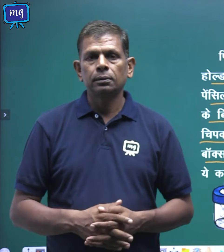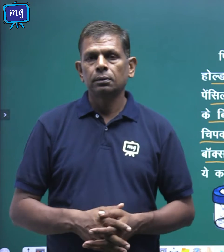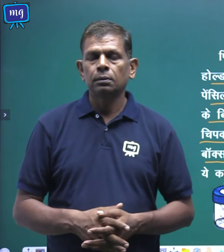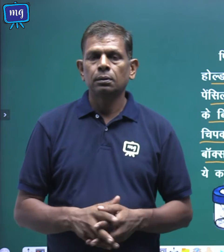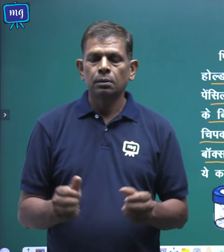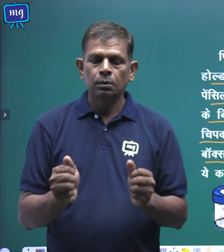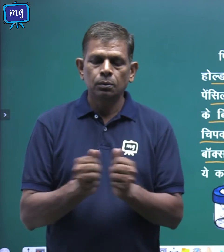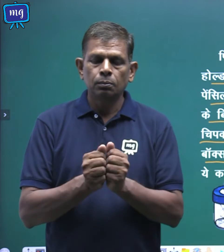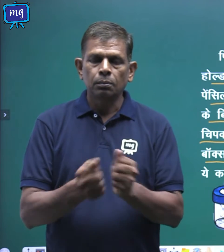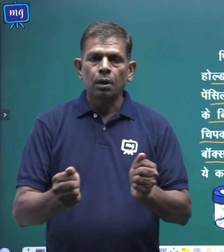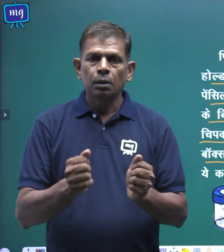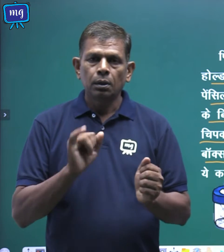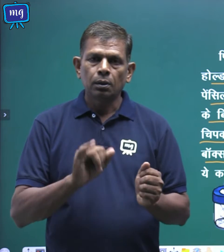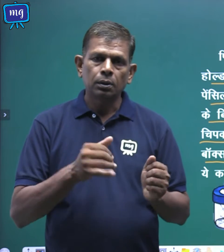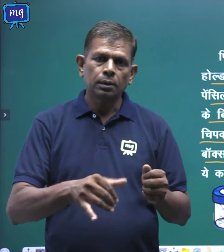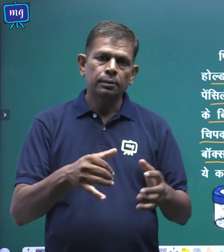चुंबक लगे होते हैं,